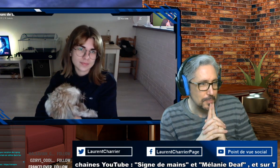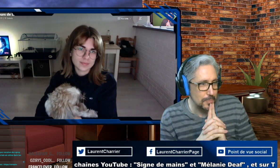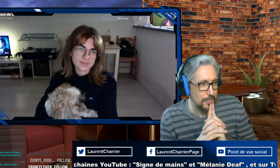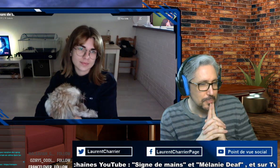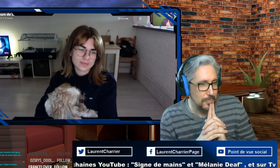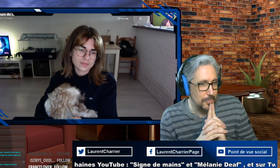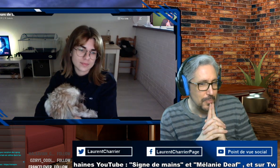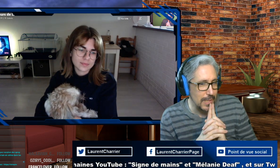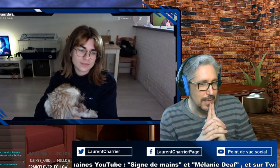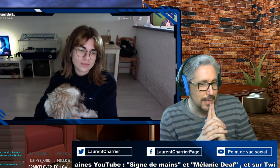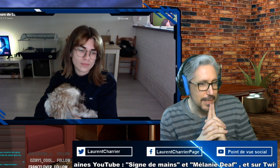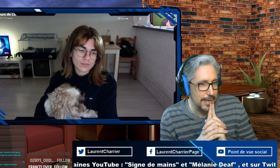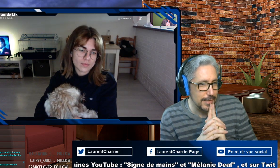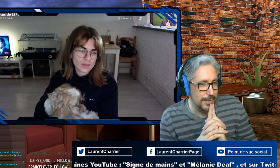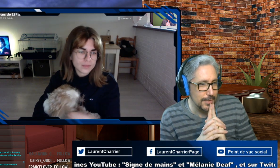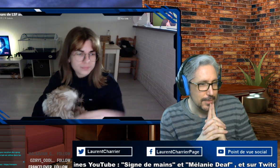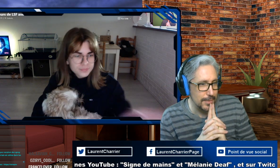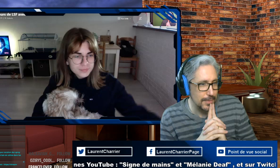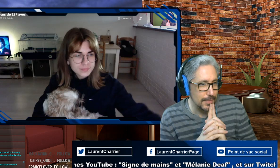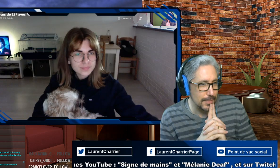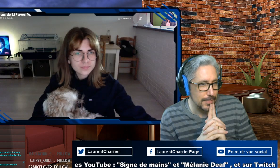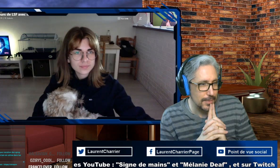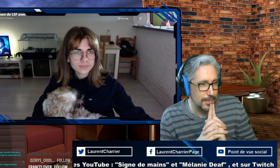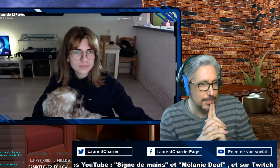Alors, il y a.